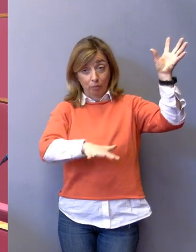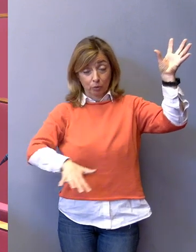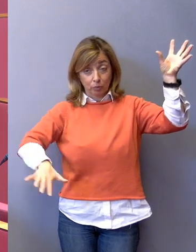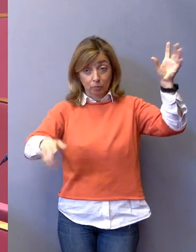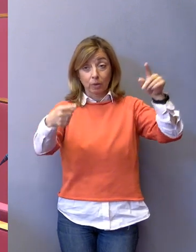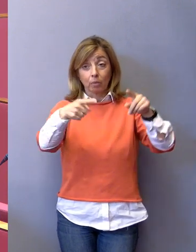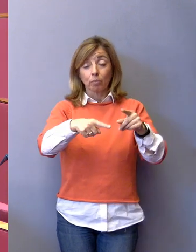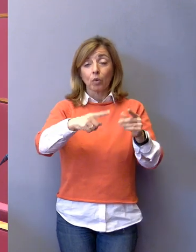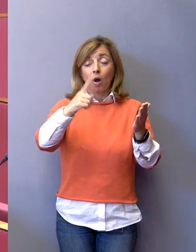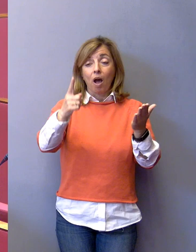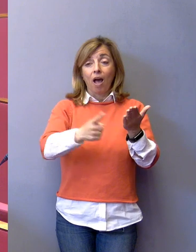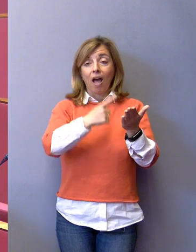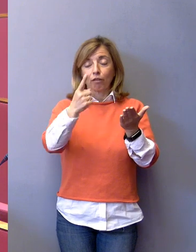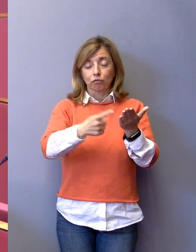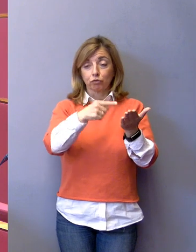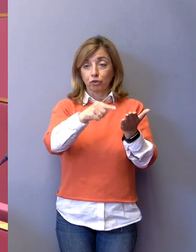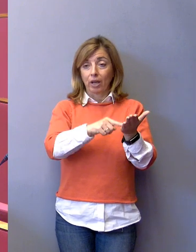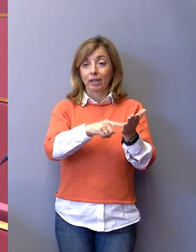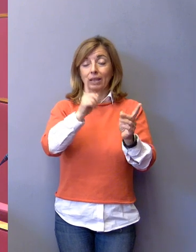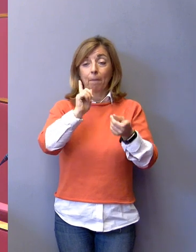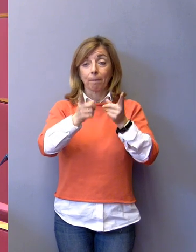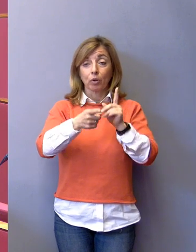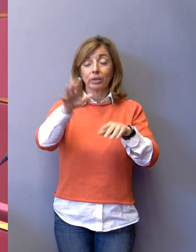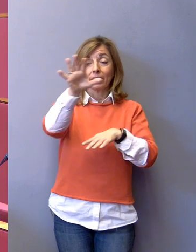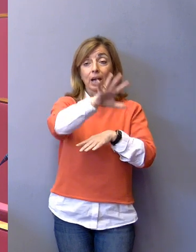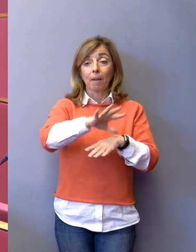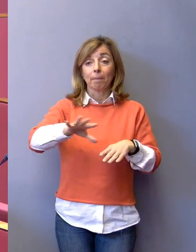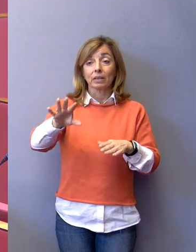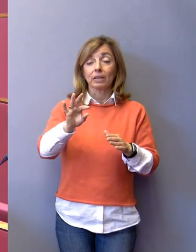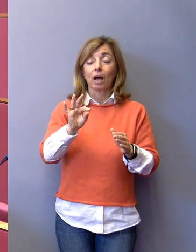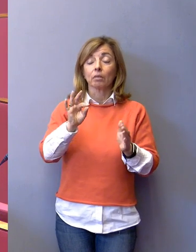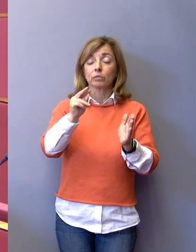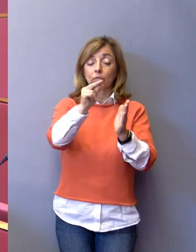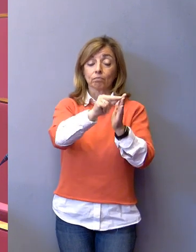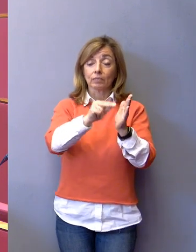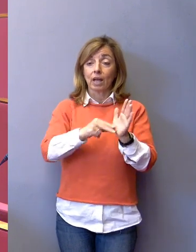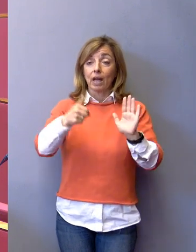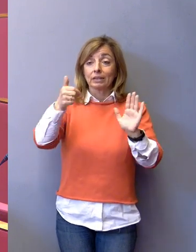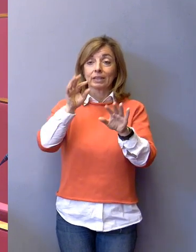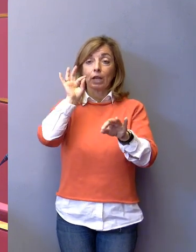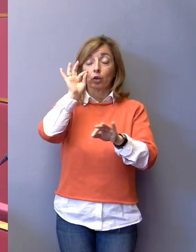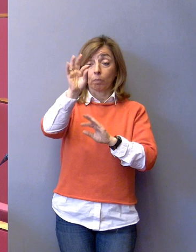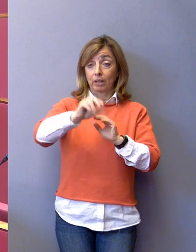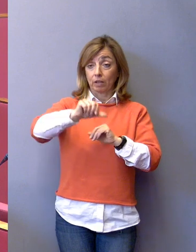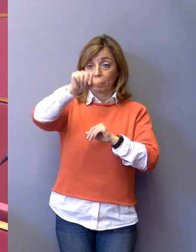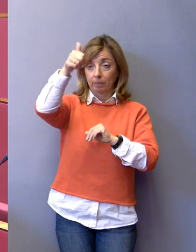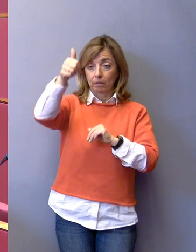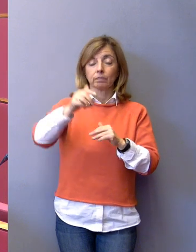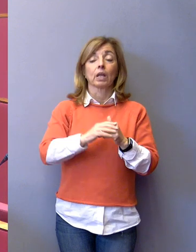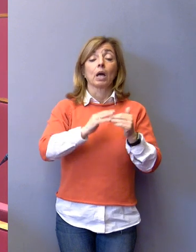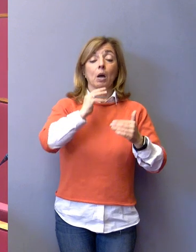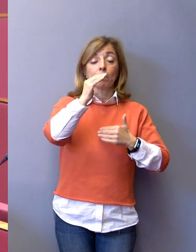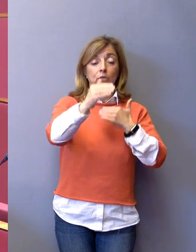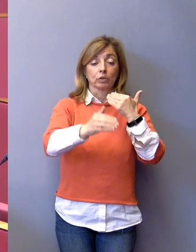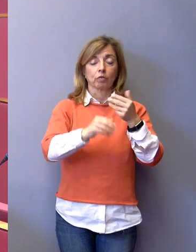ambientale 2030 dell'Unione Europea po ne 6 obiettivi prioritari tra cui il progredire verso modello di